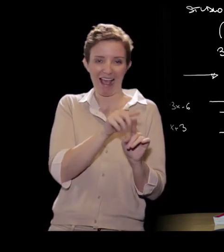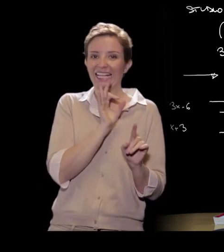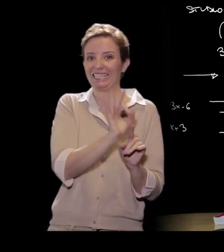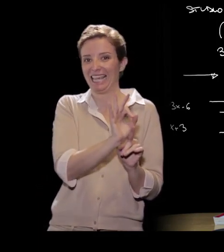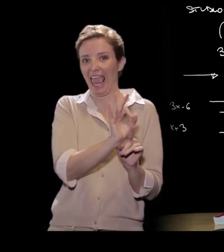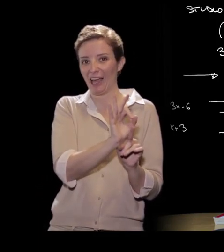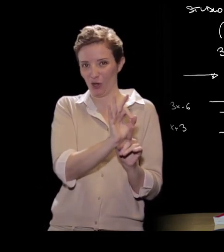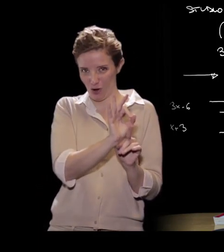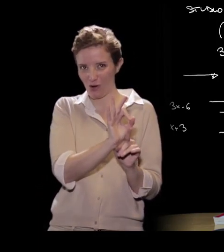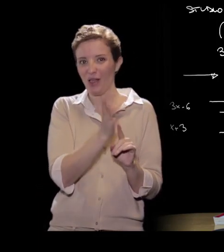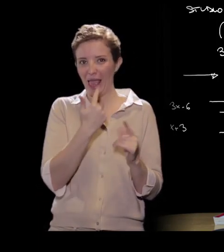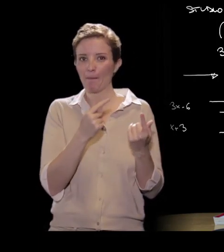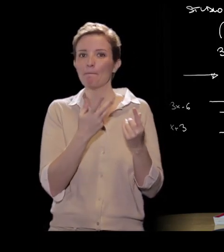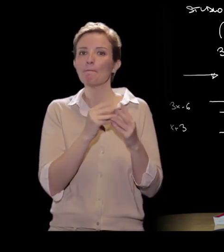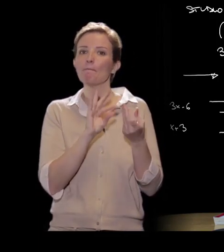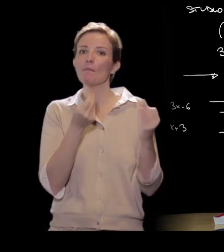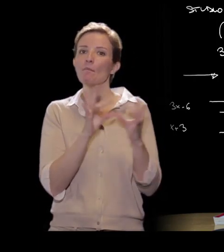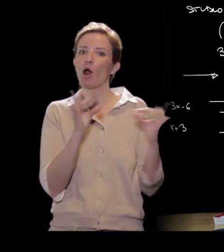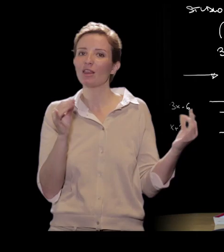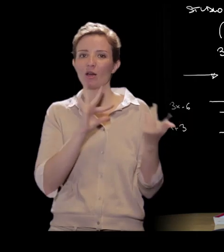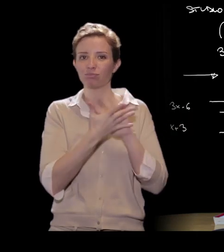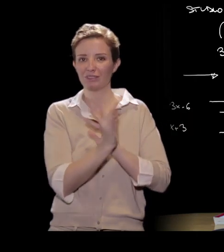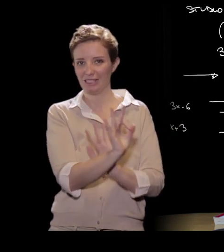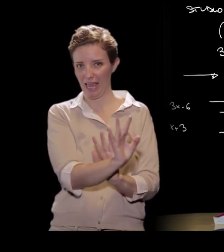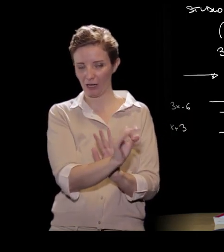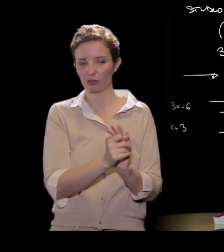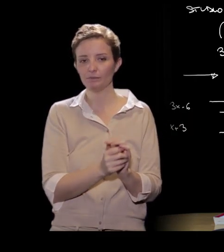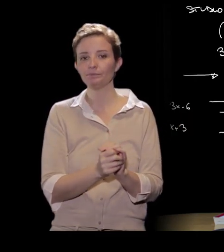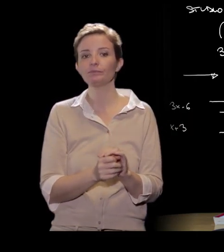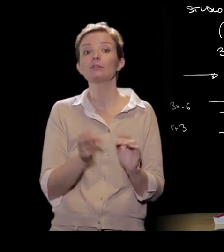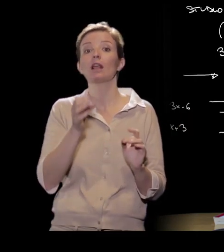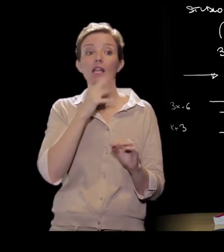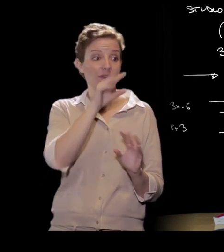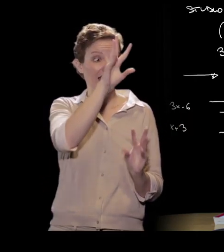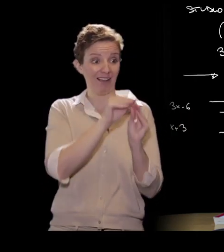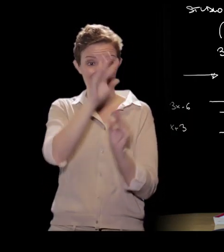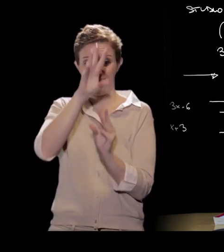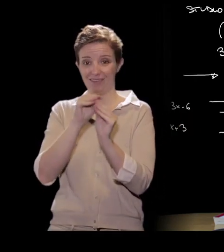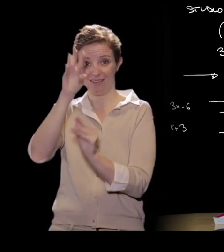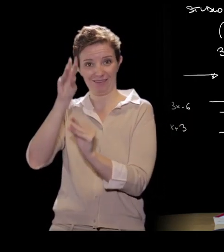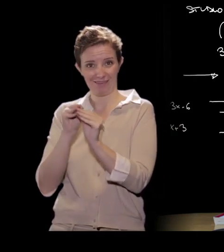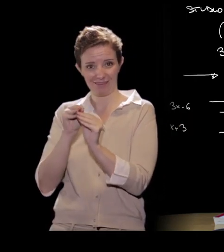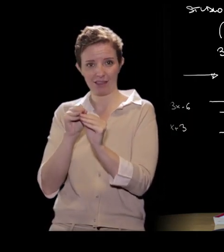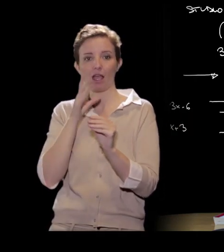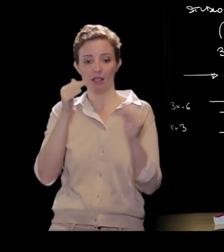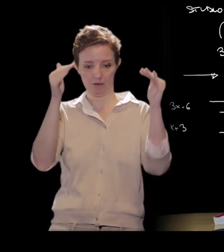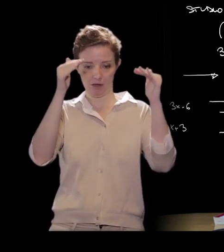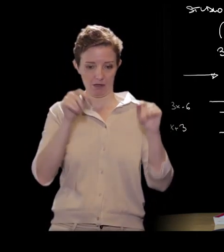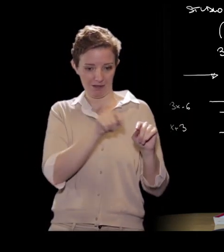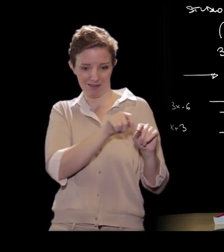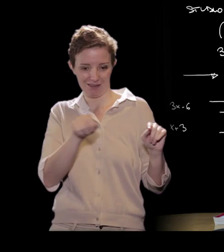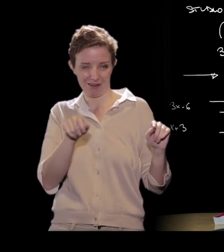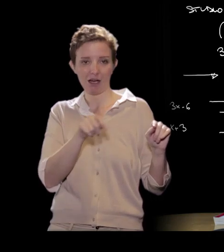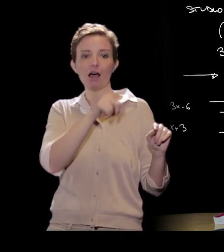del nostro polinomio in questo caso della this equazione andando poi a combinare i segni e ottenendo così il segno del nostro